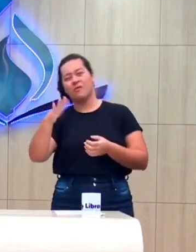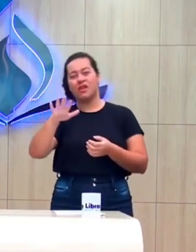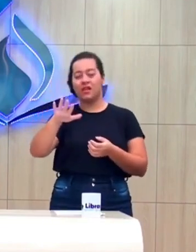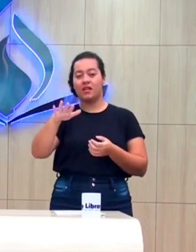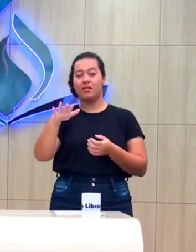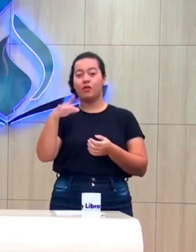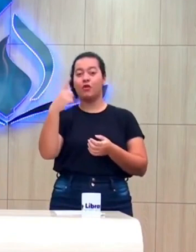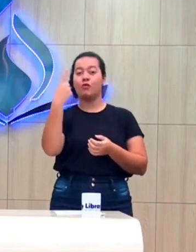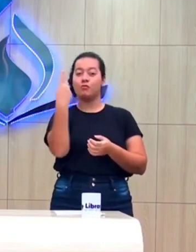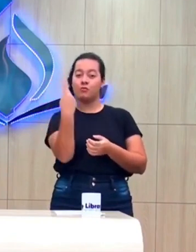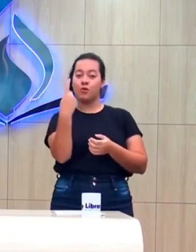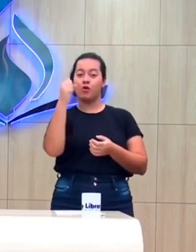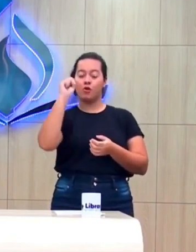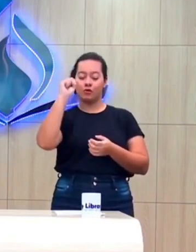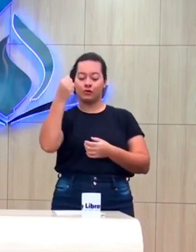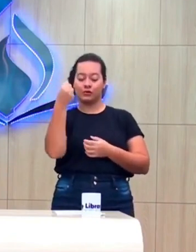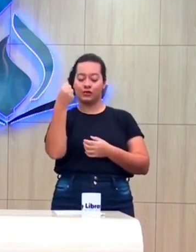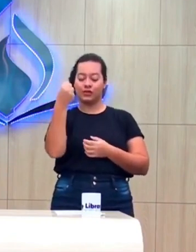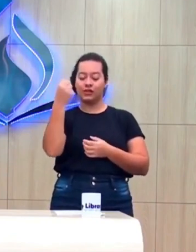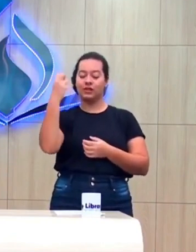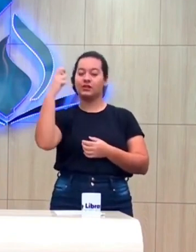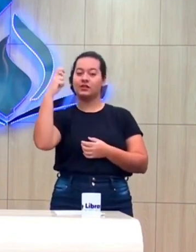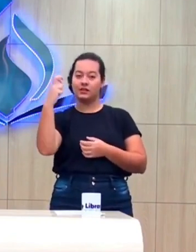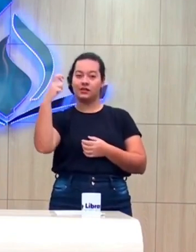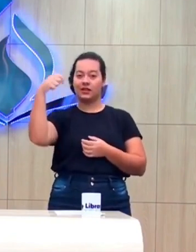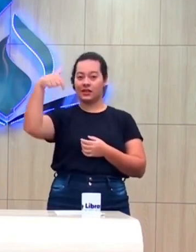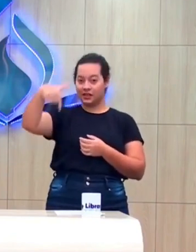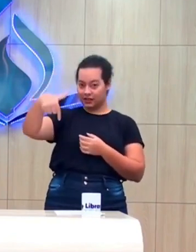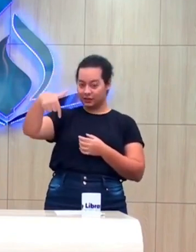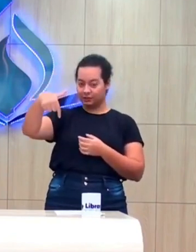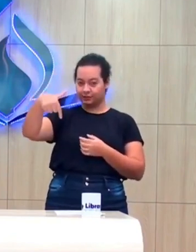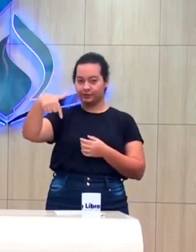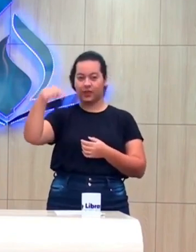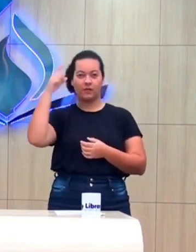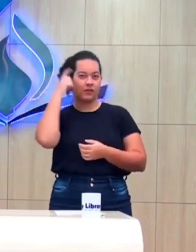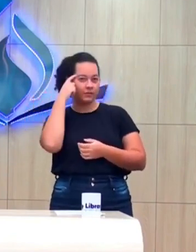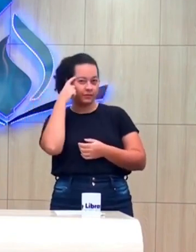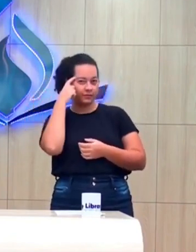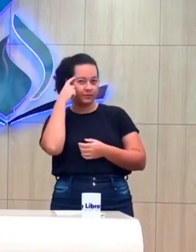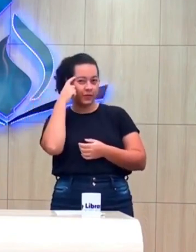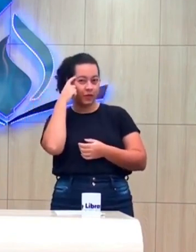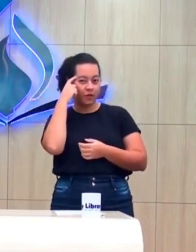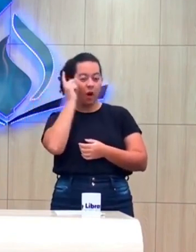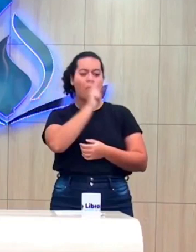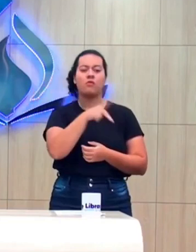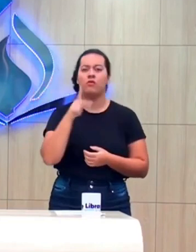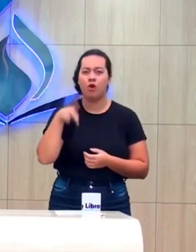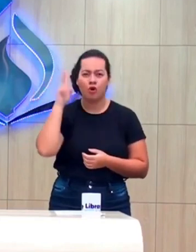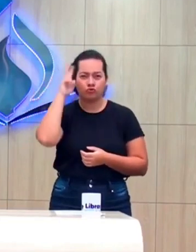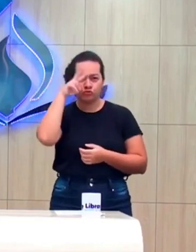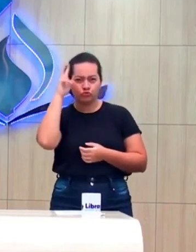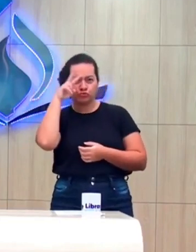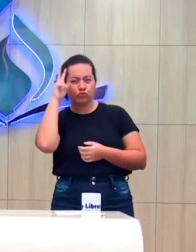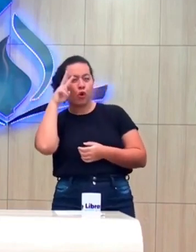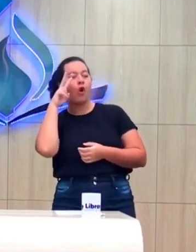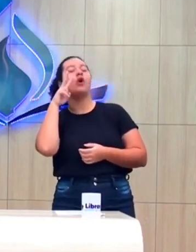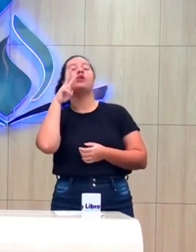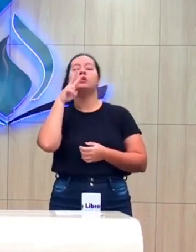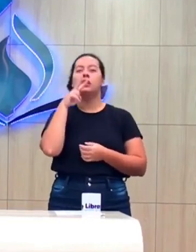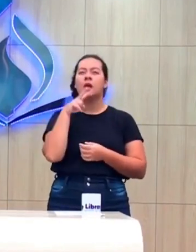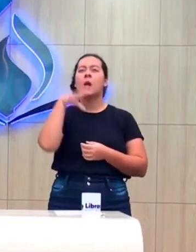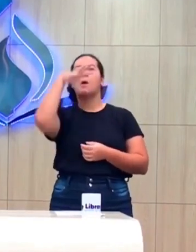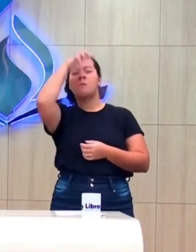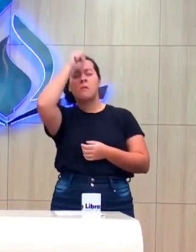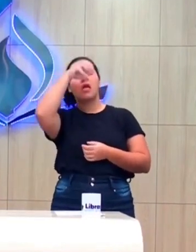1857. Pensem vocês, quem é professor de história, quem já passou aí, aprendeu um pouco de